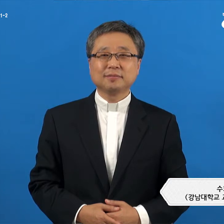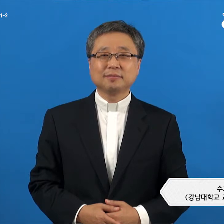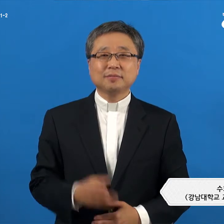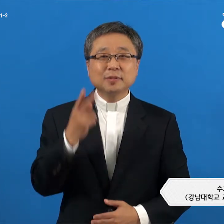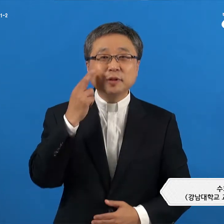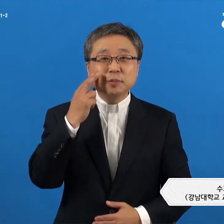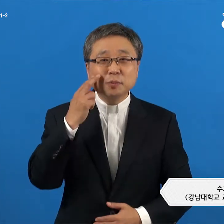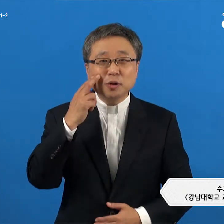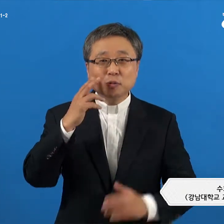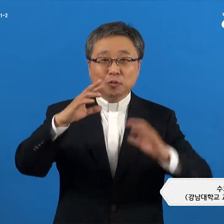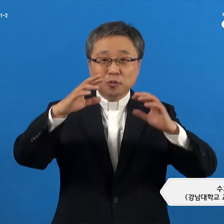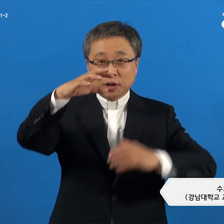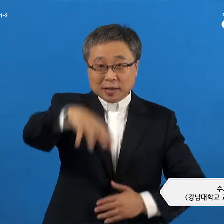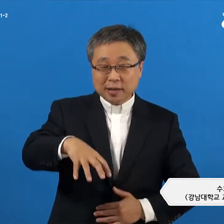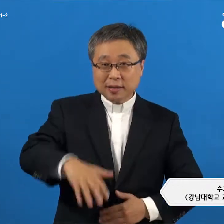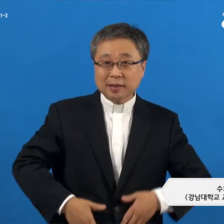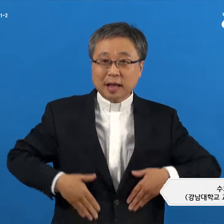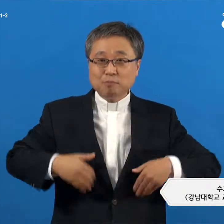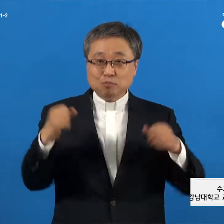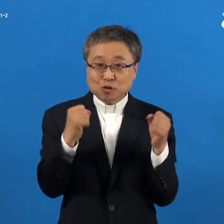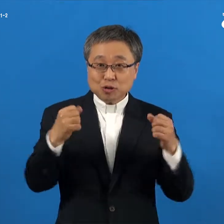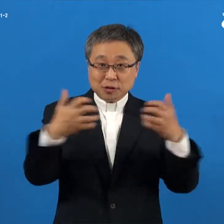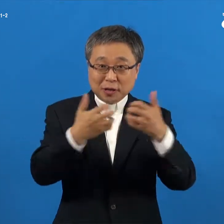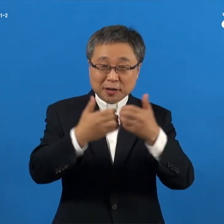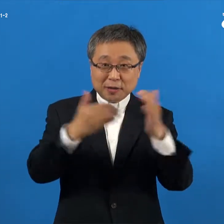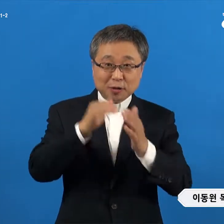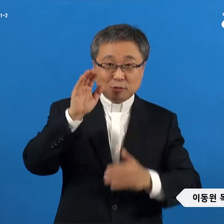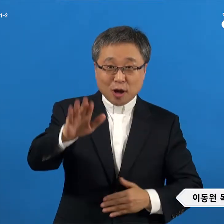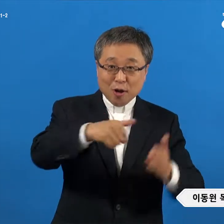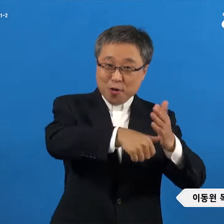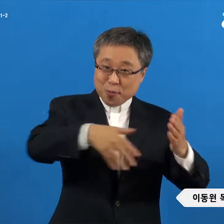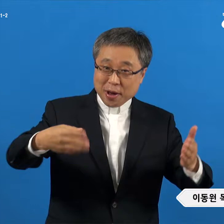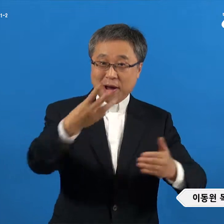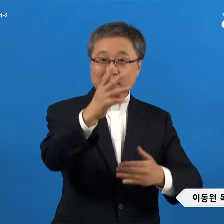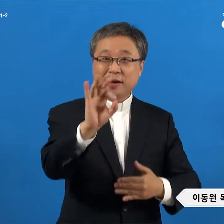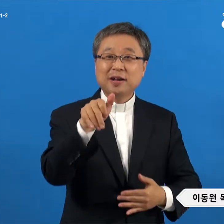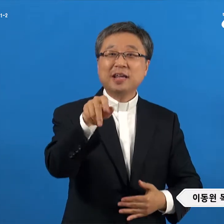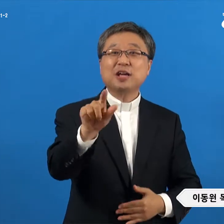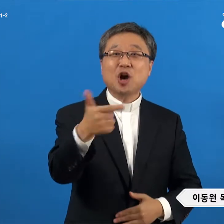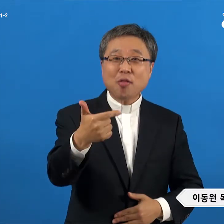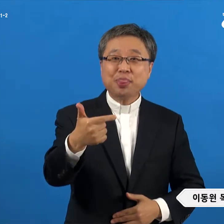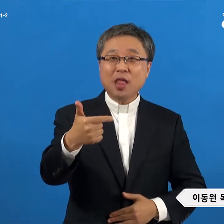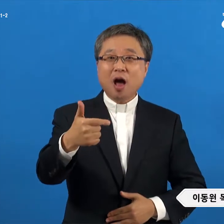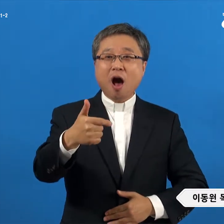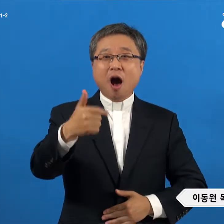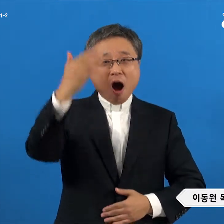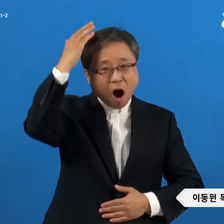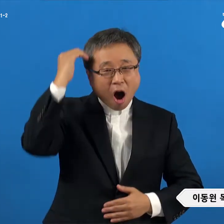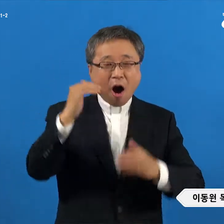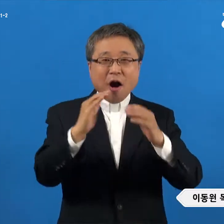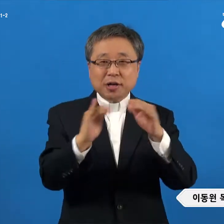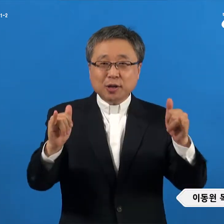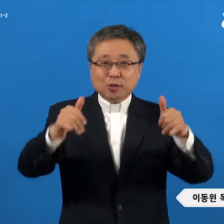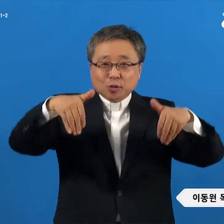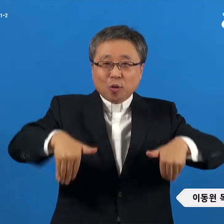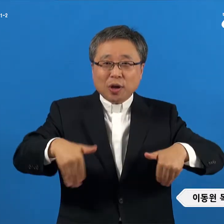미국에서 남북전쟁이 끝난 후 저 유명한 링컨 대통령의 흑인 노예 해방 선언이 이루어집니다.